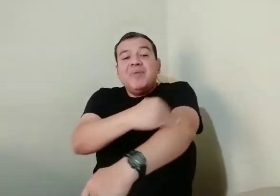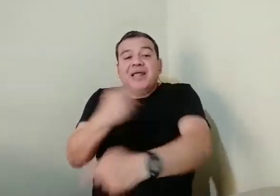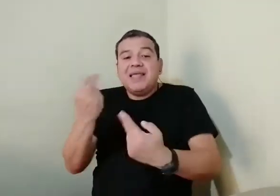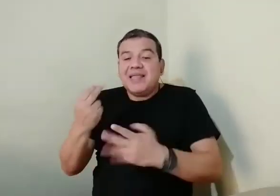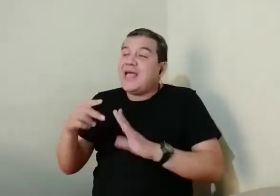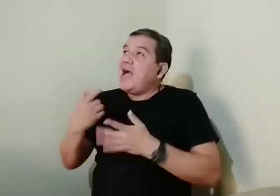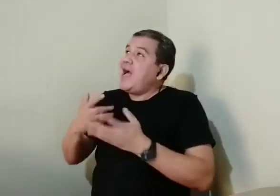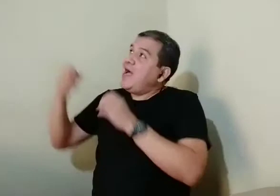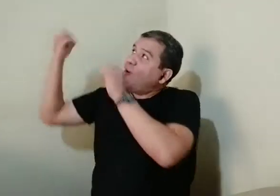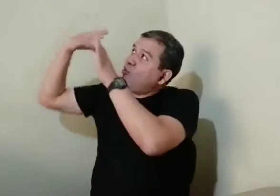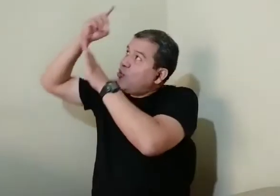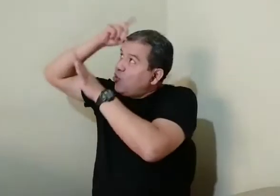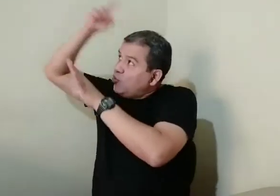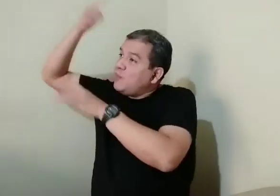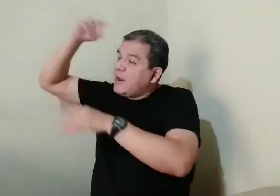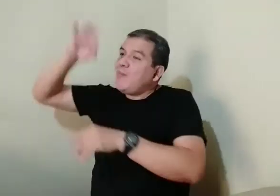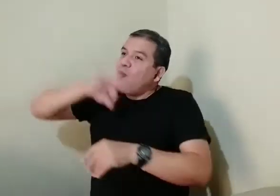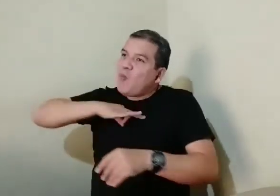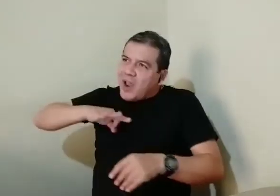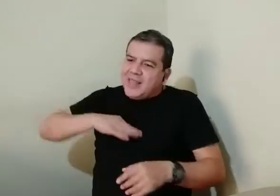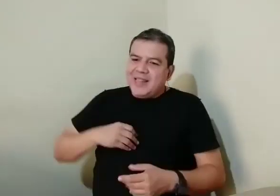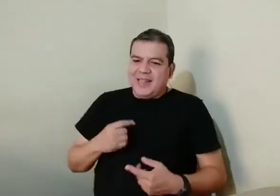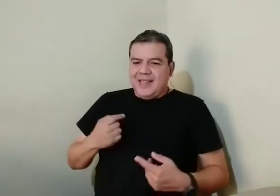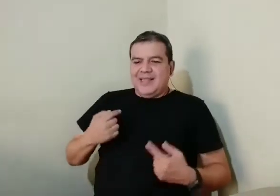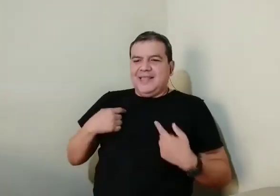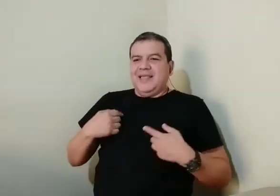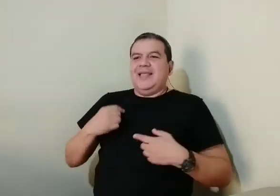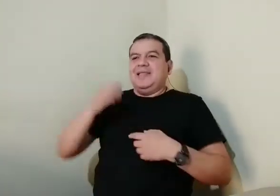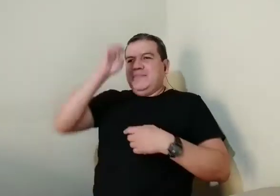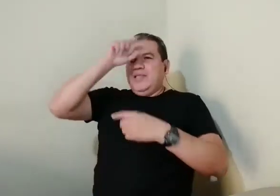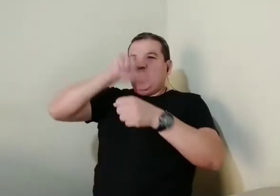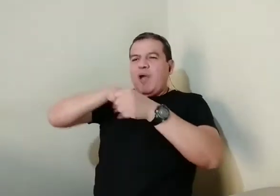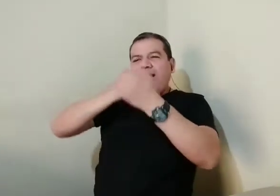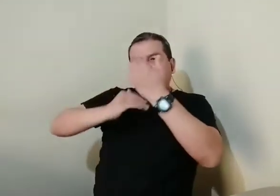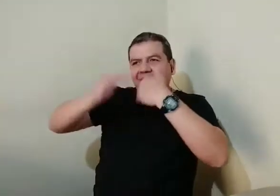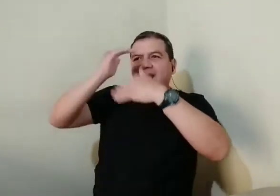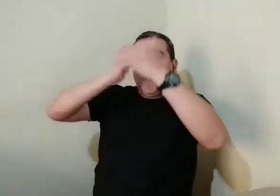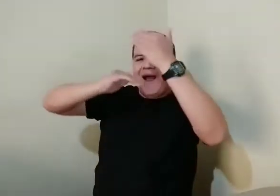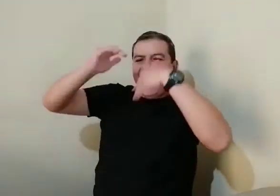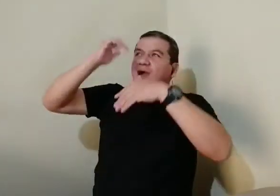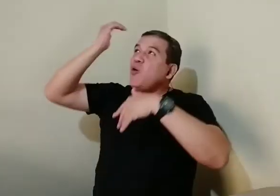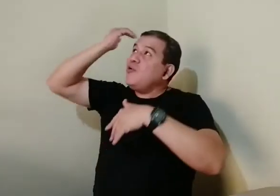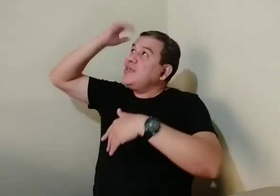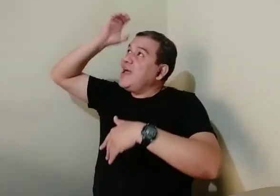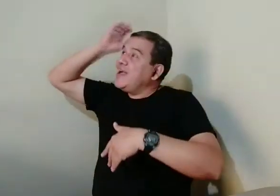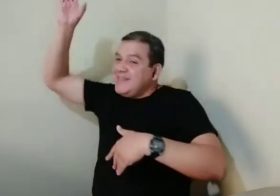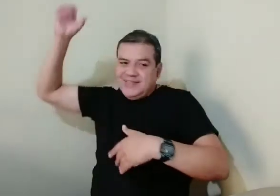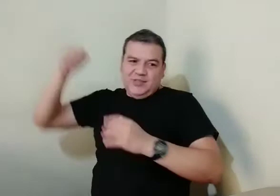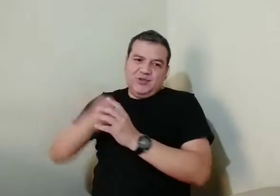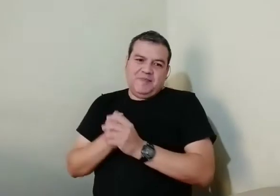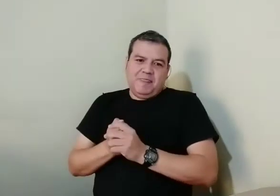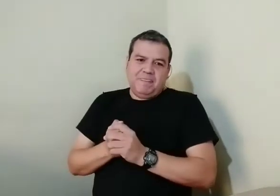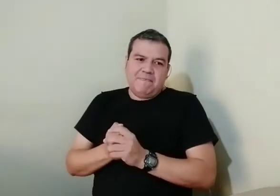Dedicar tiempo a sembrar las semillas adecuadas de la comunicación no solo preparará